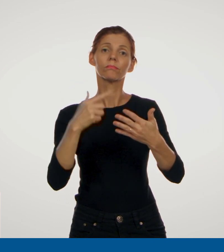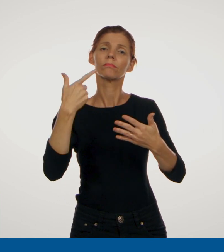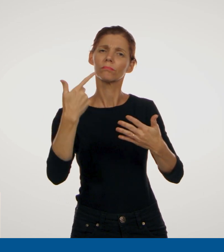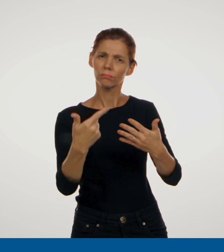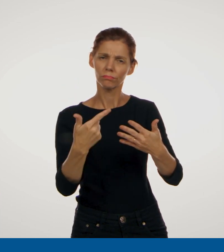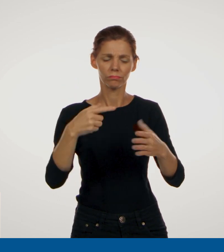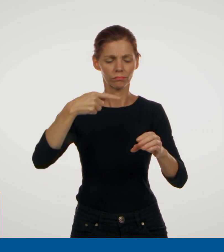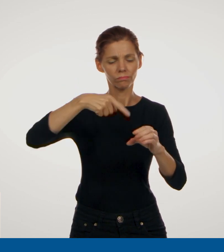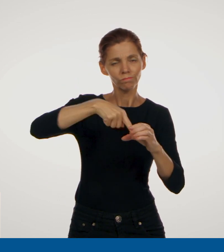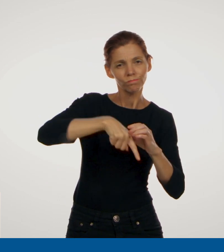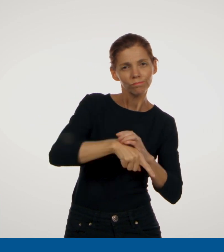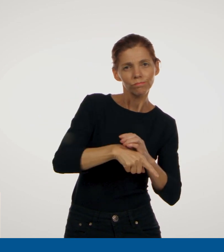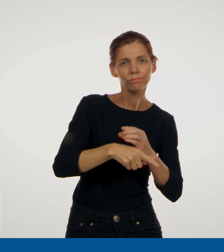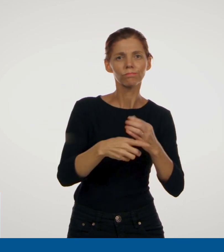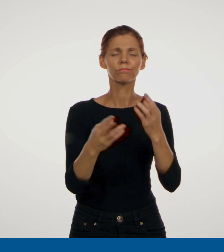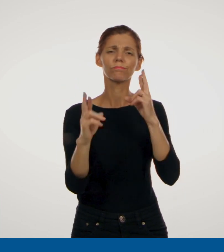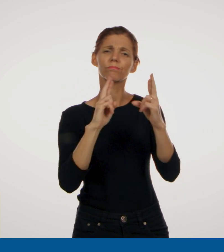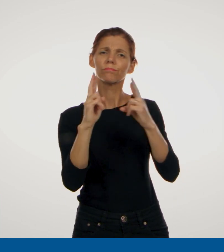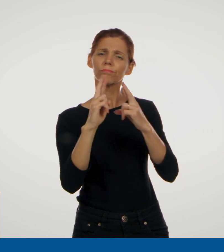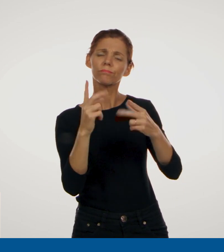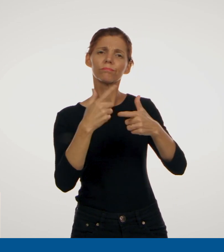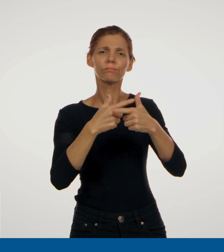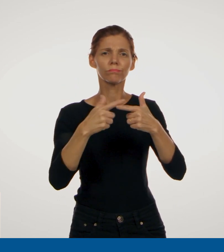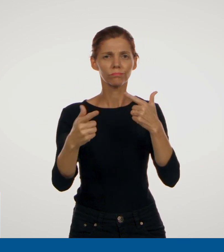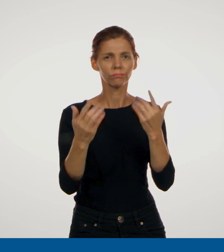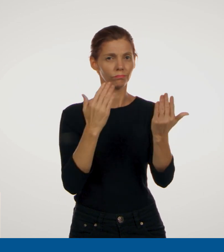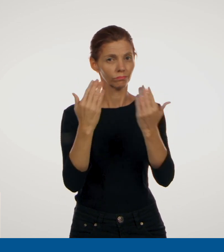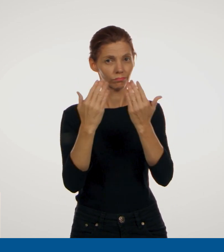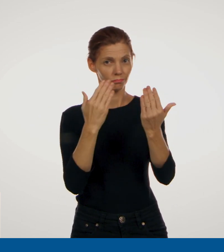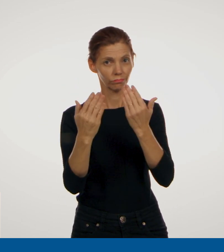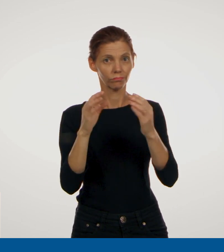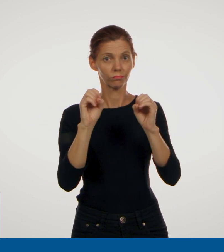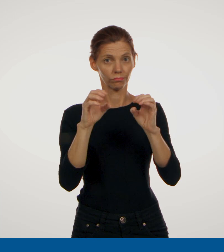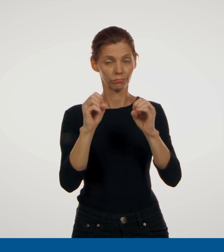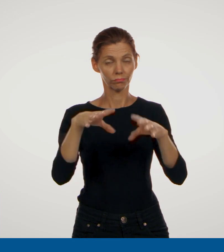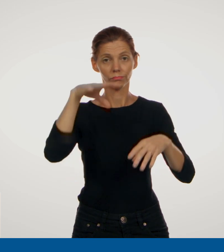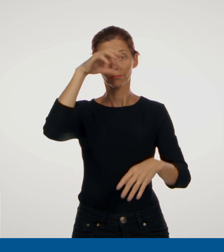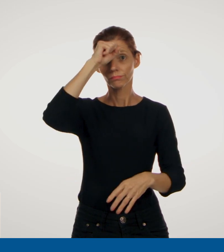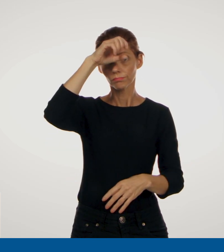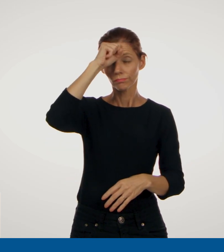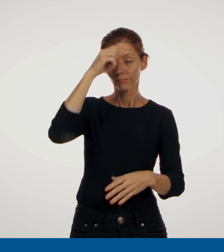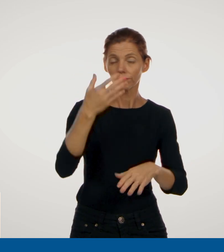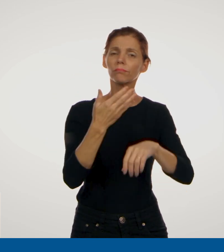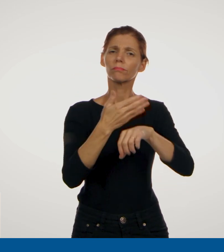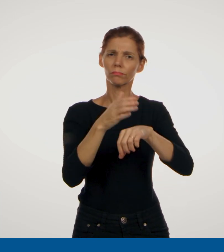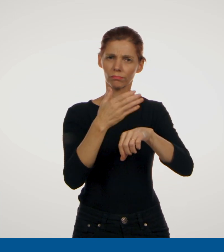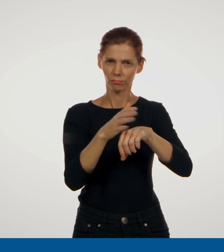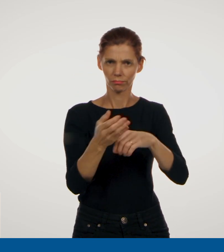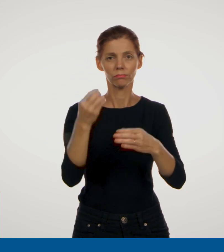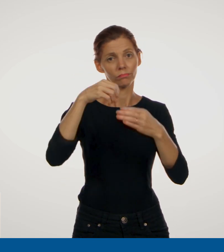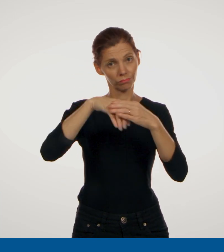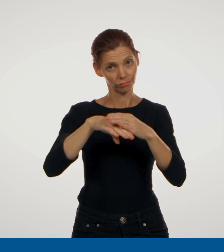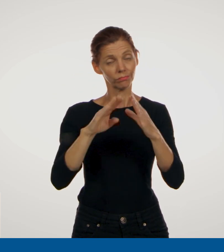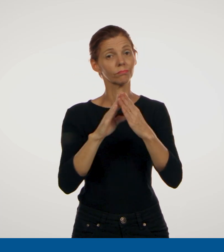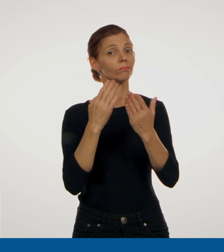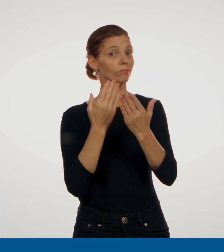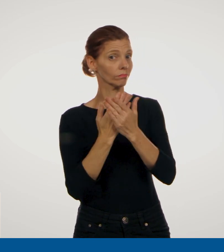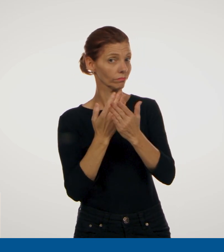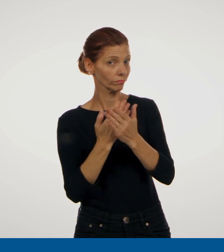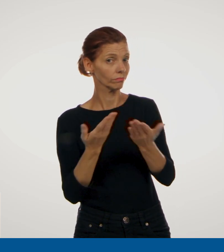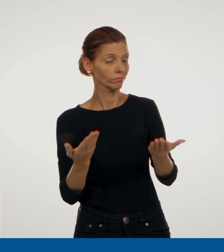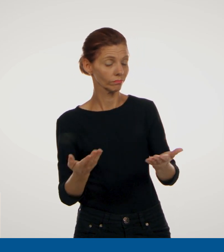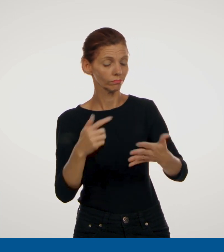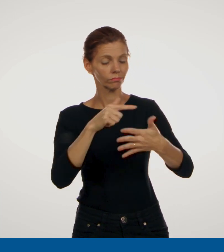2, vamos aprofundar as relações e implicações da psicologia da educação e da aprendizagem e a prática da psicologia